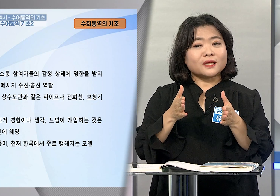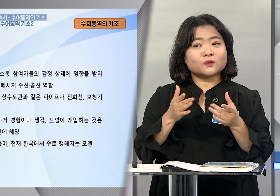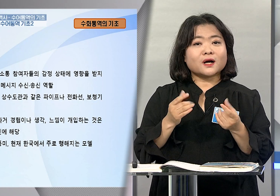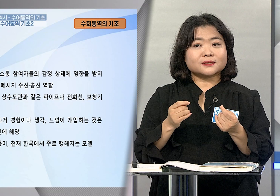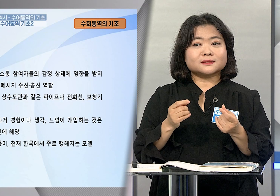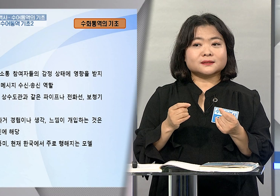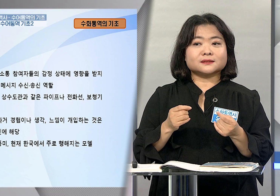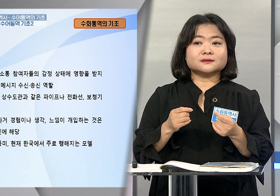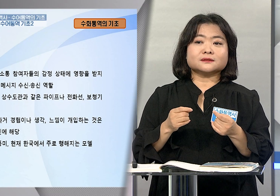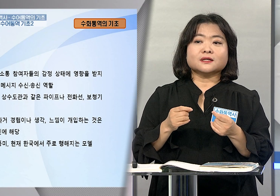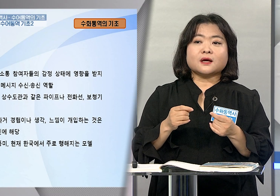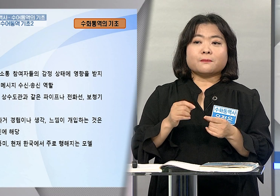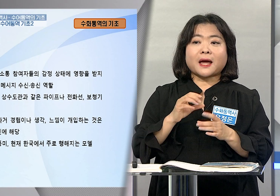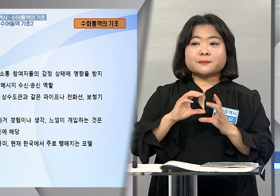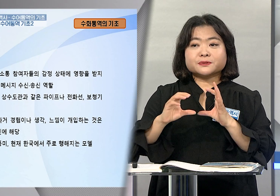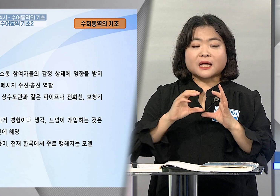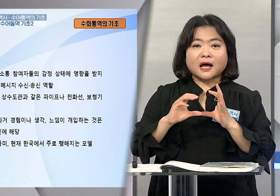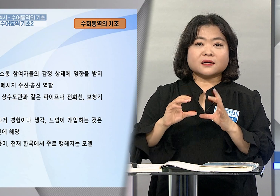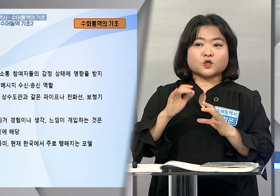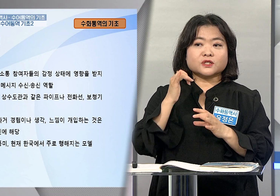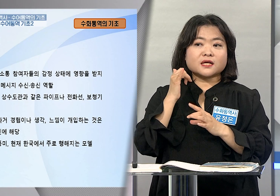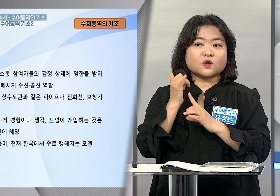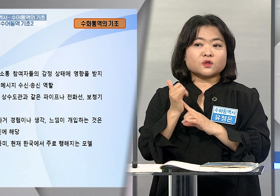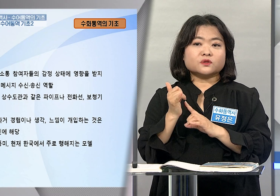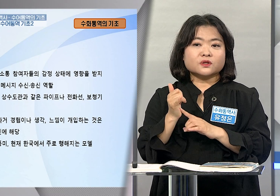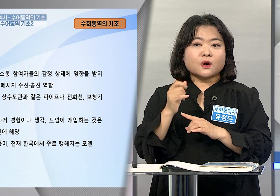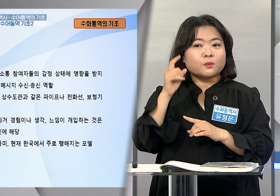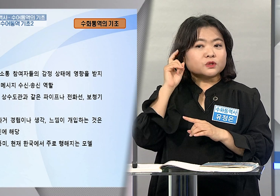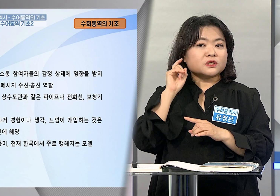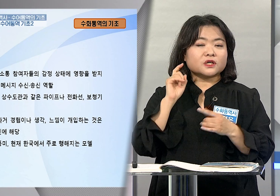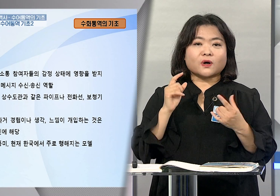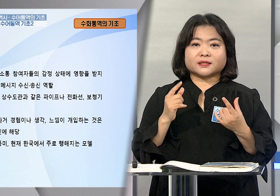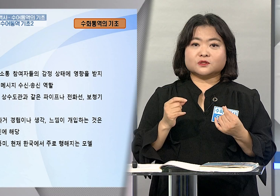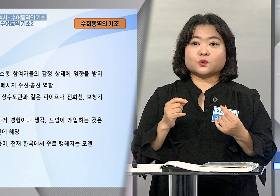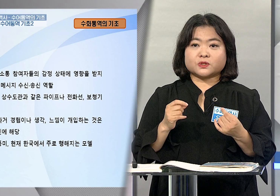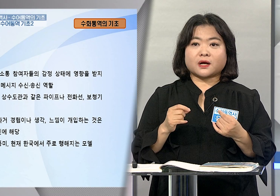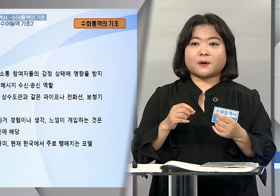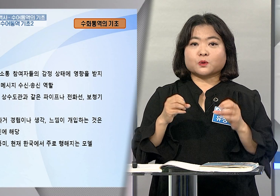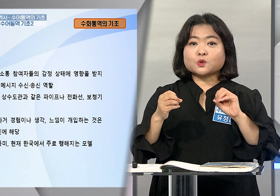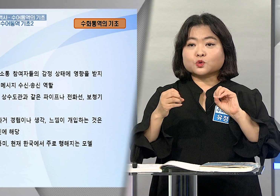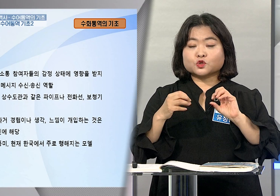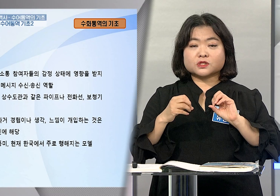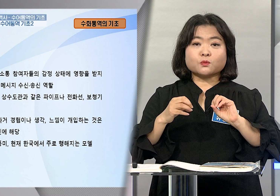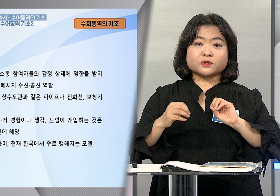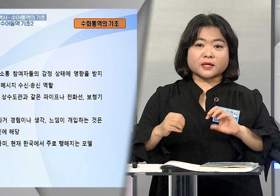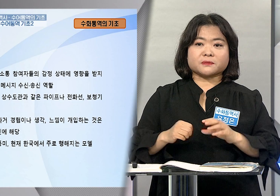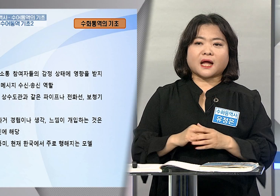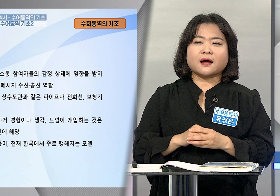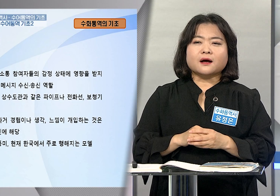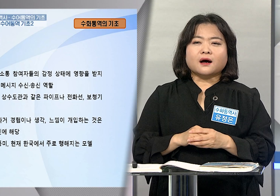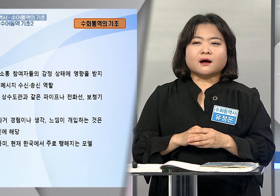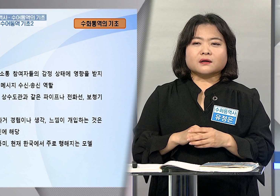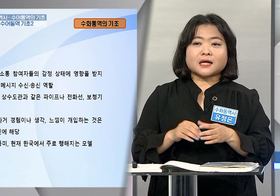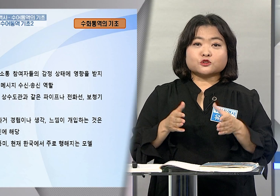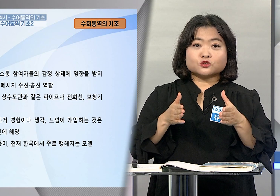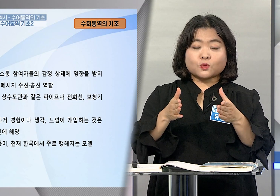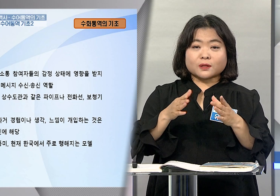상수도관과 같은 파이프나 전화선 보청기와 같은 존재가 바로 송수신 모델입니다. 상수도관, 물이